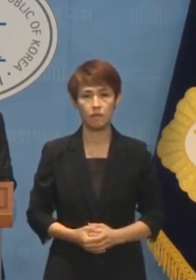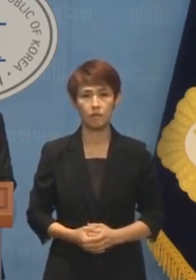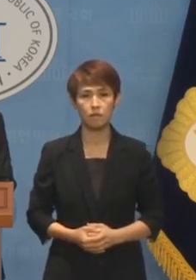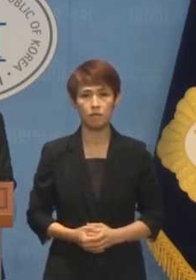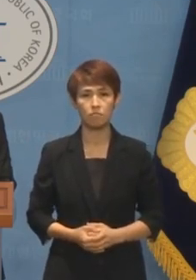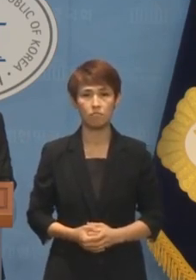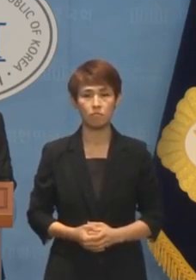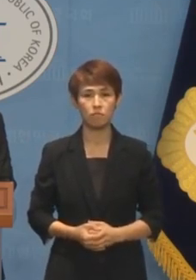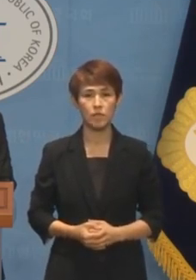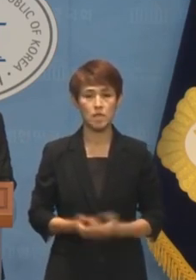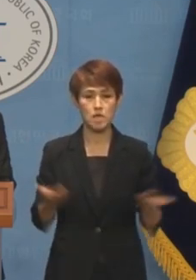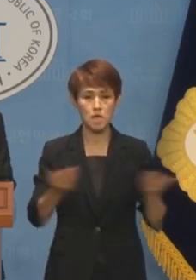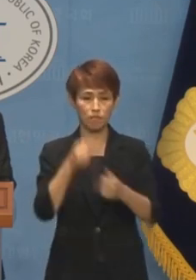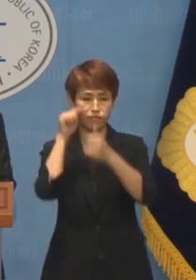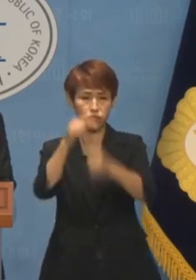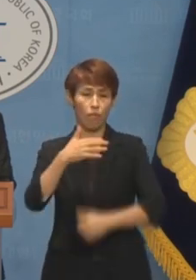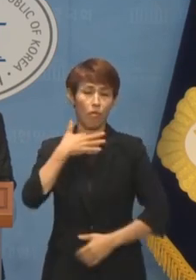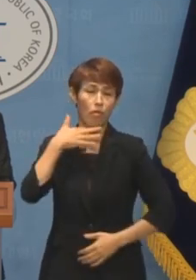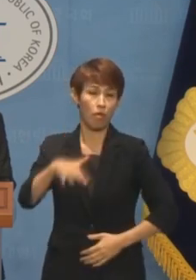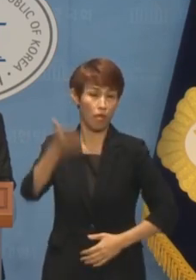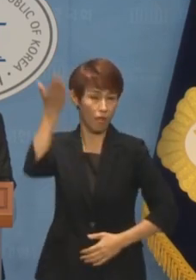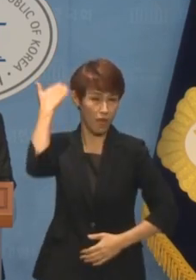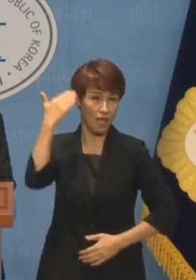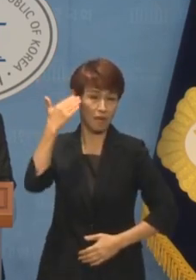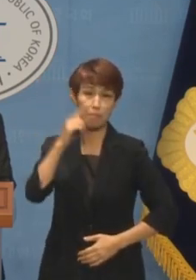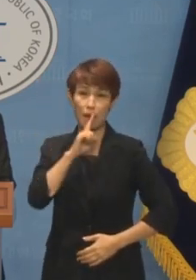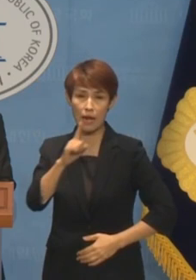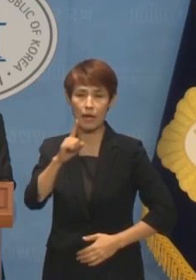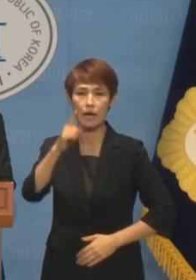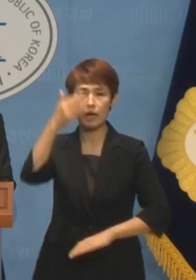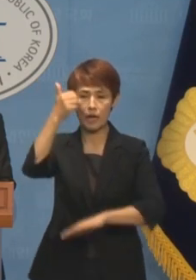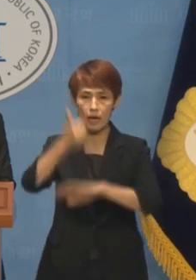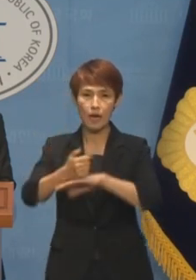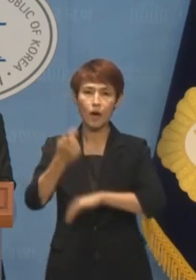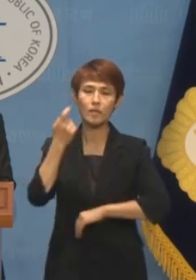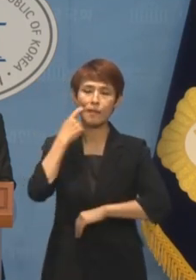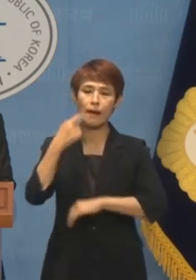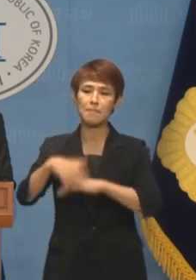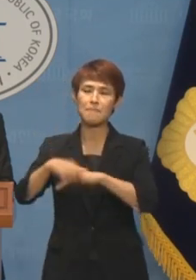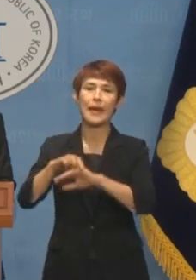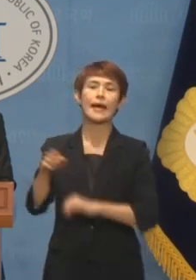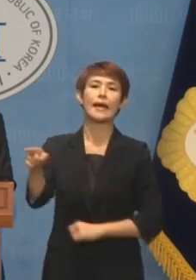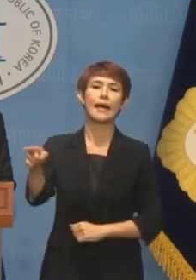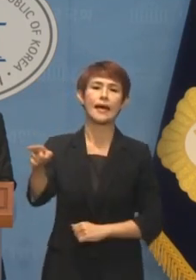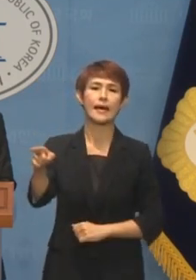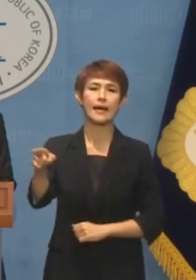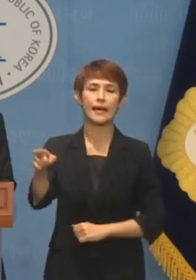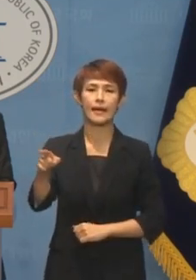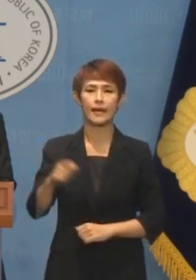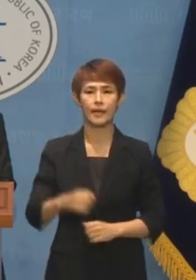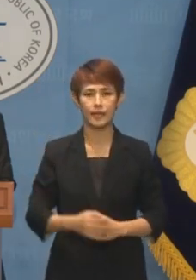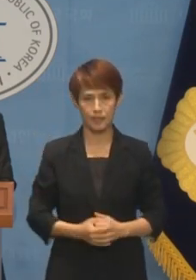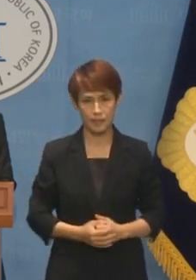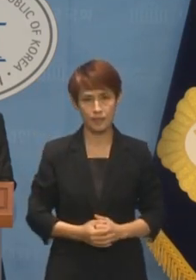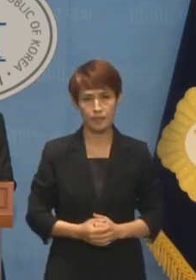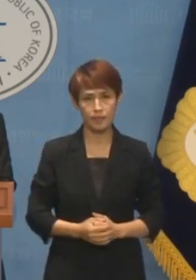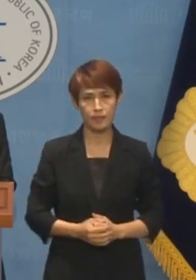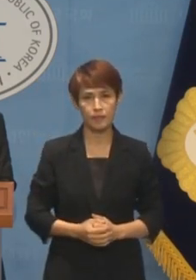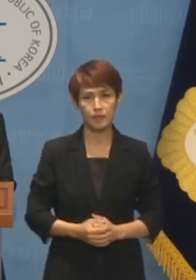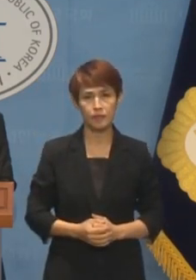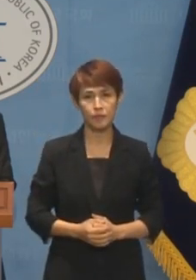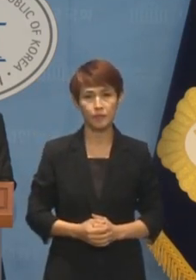작전을 지시하지 않았다던 임 전 사단장의 변명이 뻔뻔한 거짓말이었음이 백일하에 드러난 것입니다.